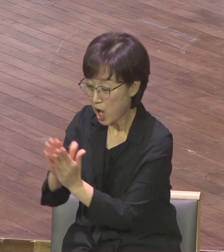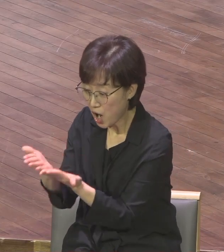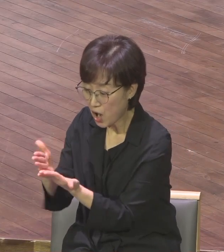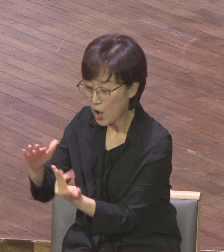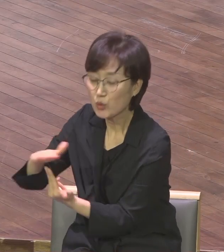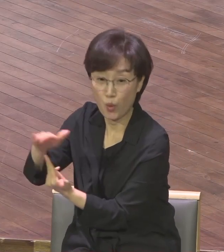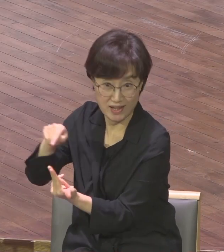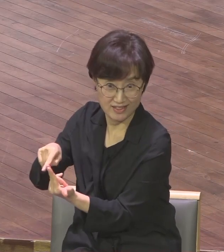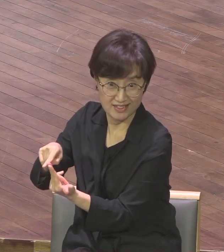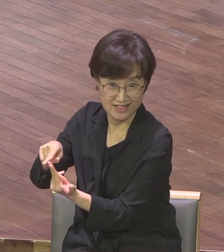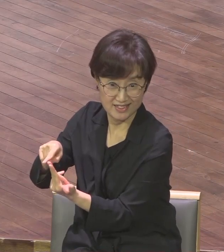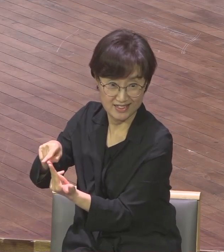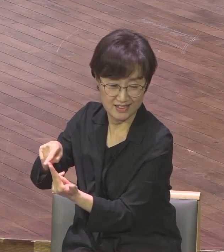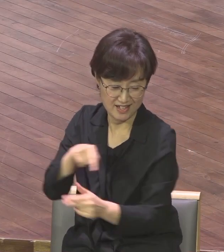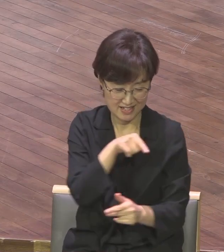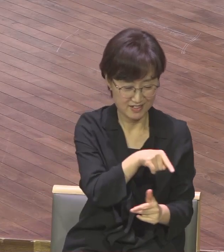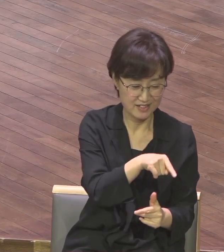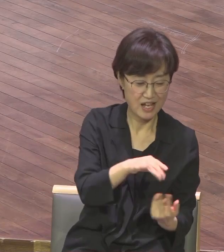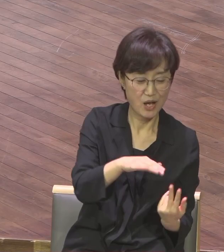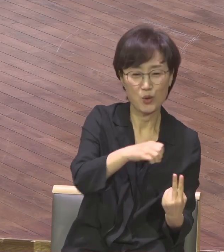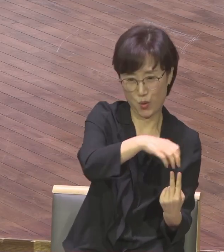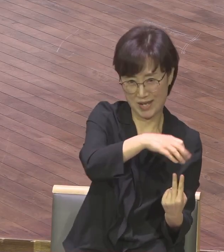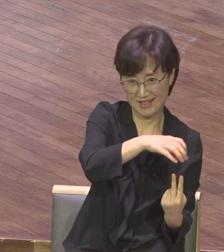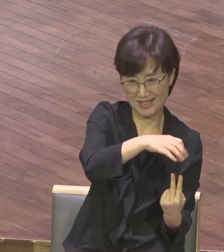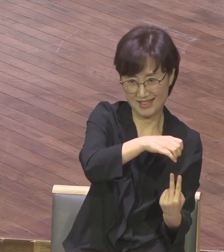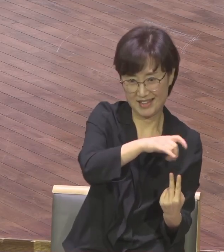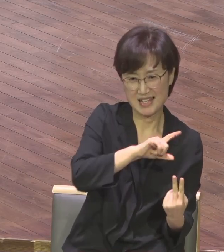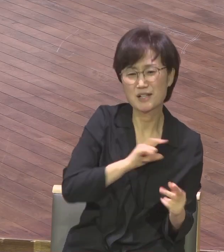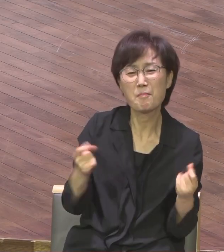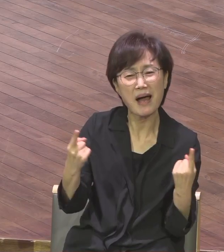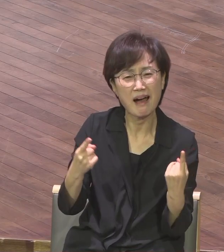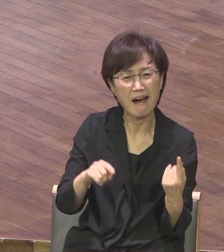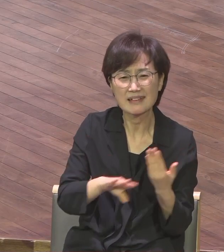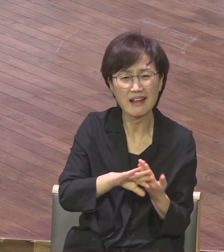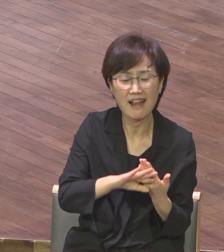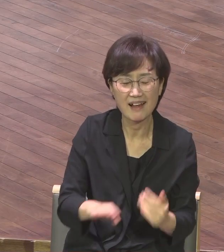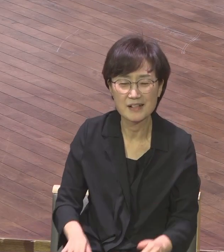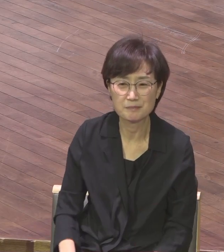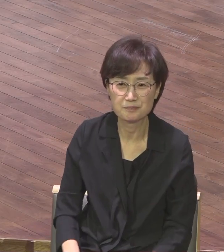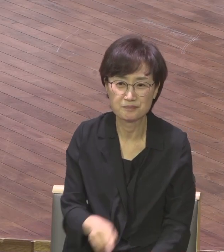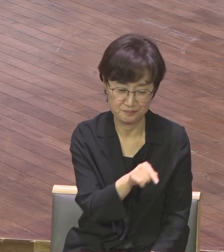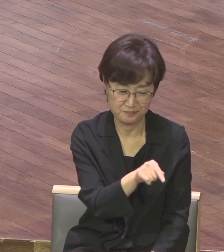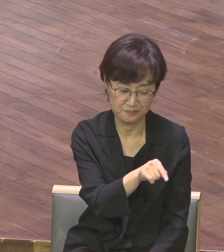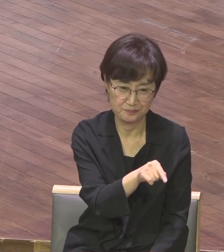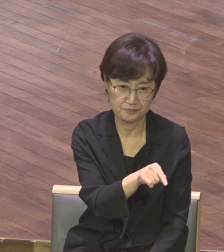요한이 아니고 세례 요한이라. 특별히 세례 요한을 언급하면서